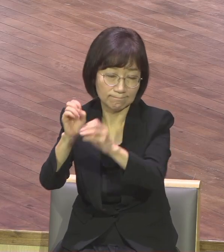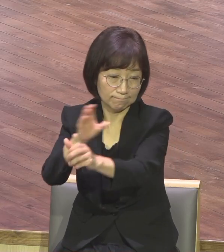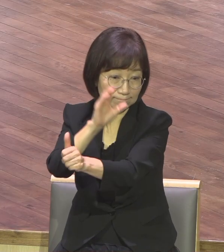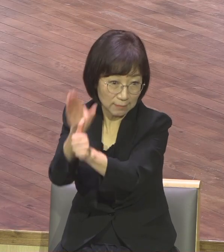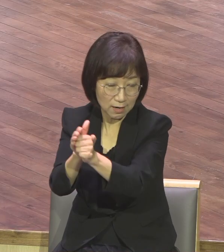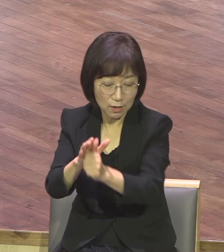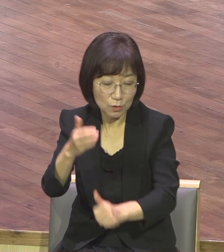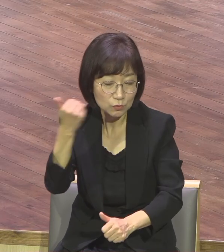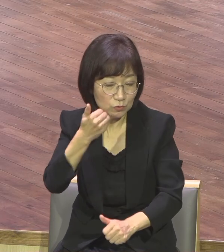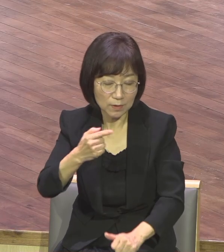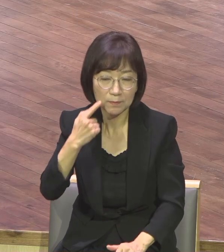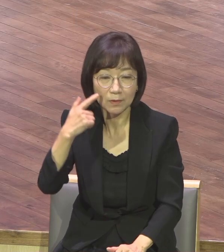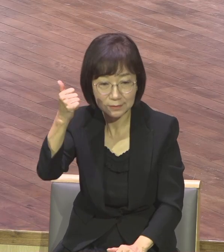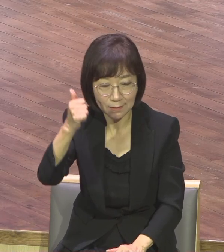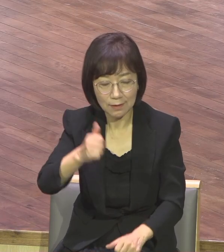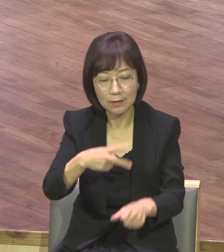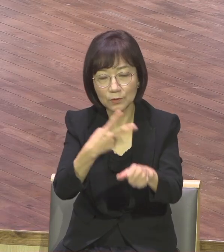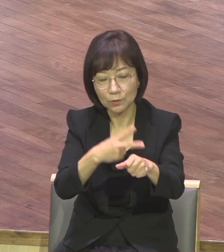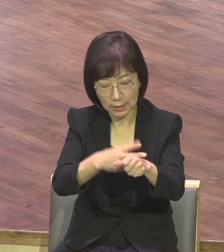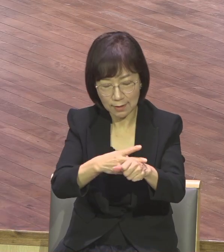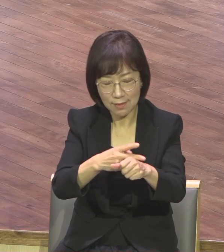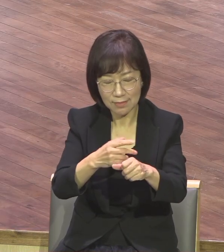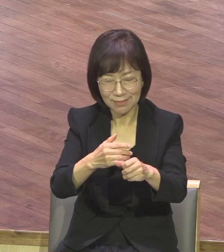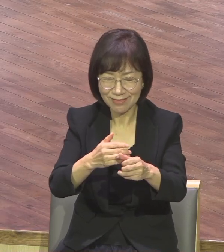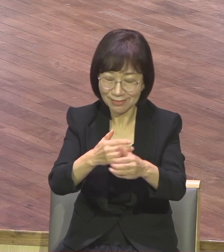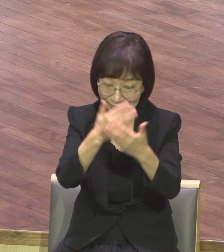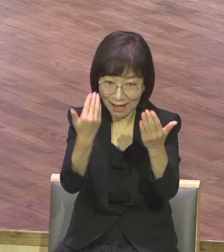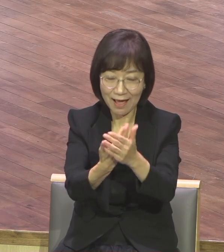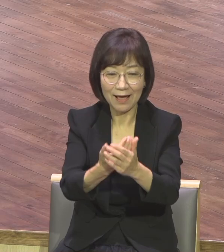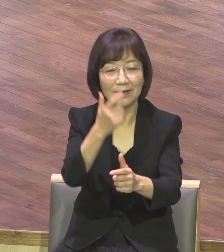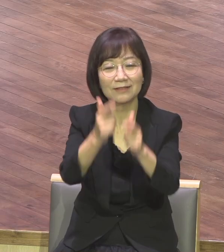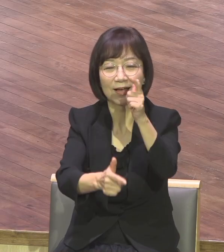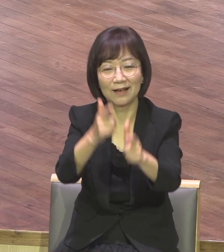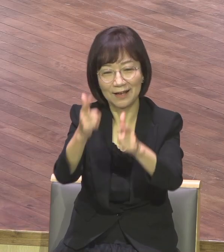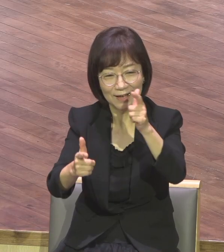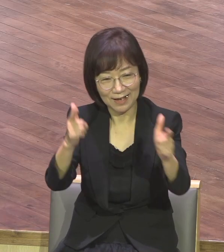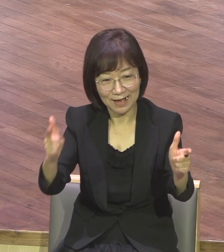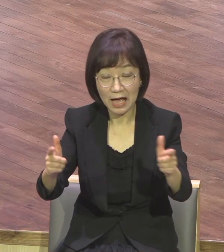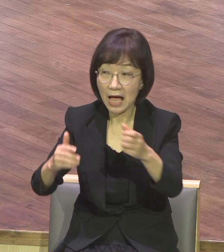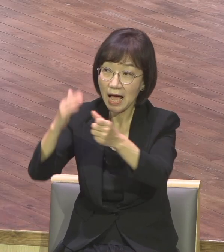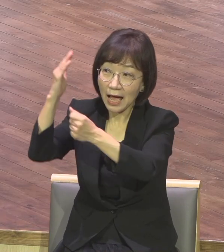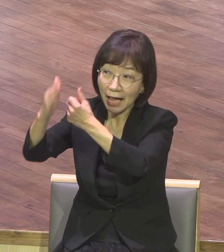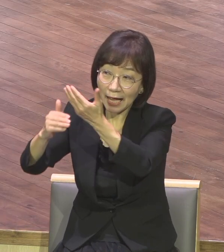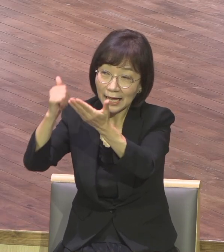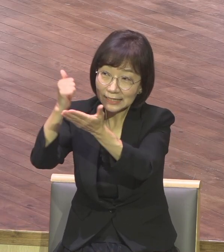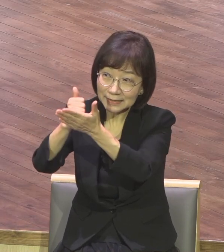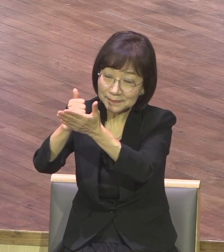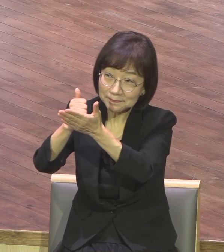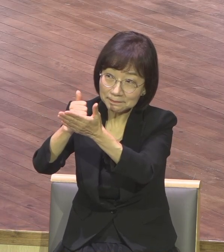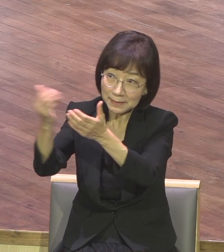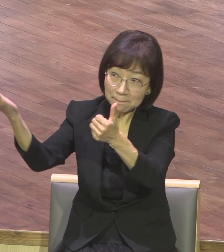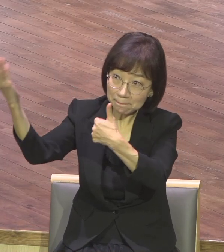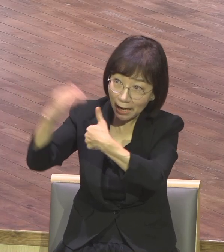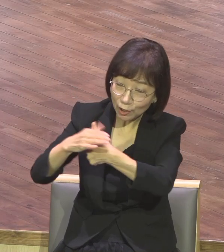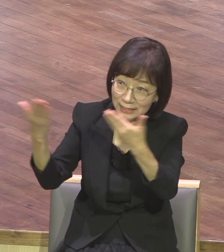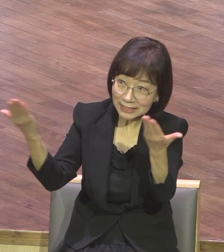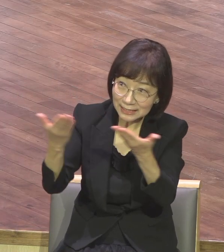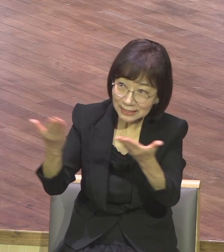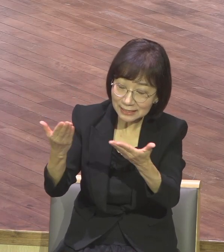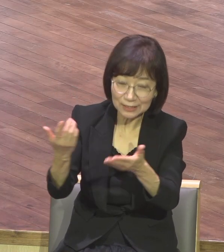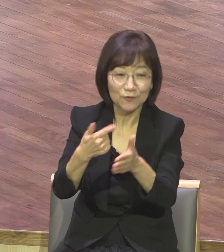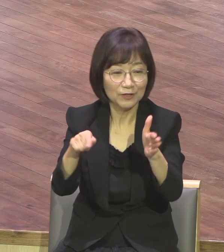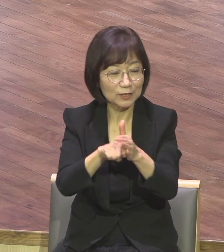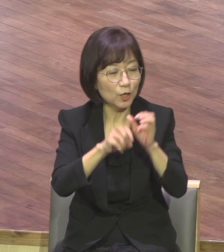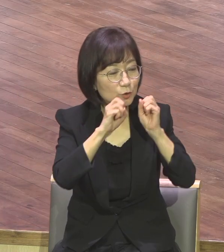사람은 목사와 교사로 삼으셨다. 각자 하나님의 일을 할 수 있도록, 전도자의 삶을 살 수 있도록 각자에게